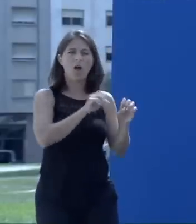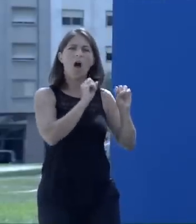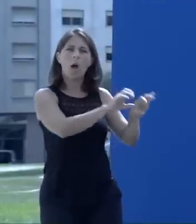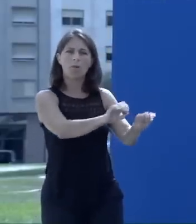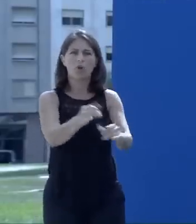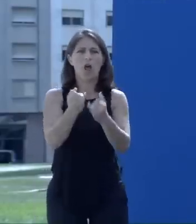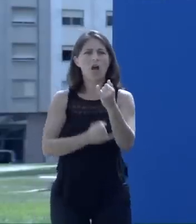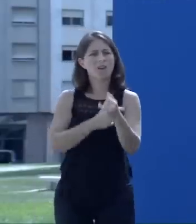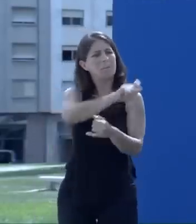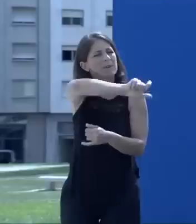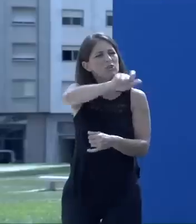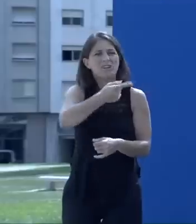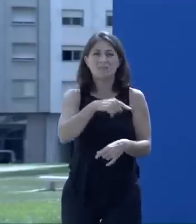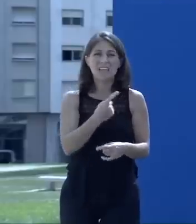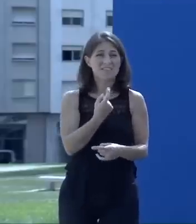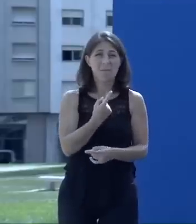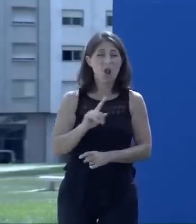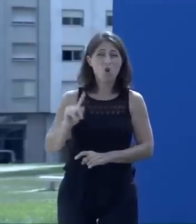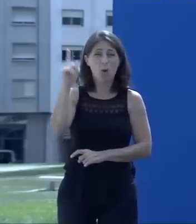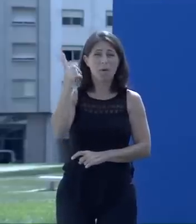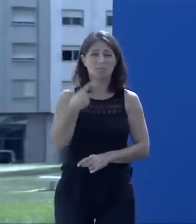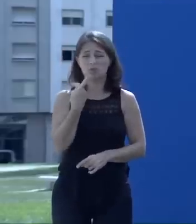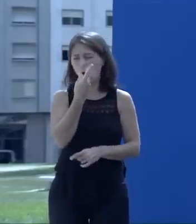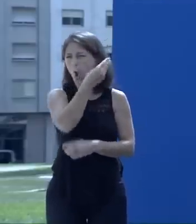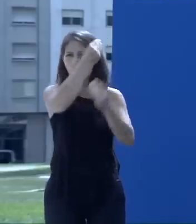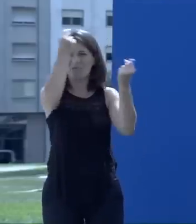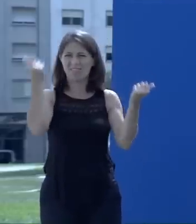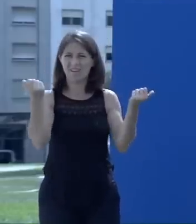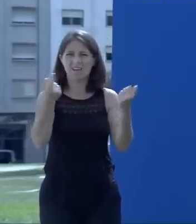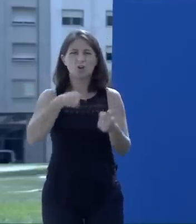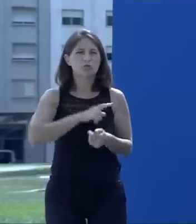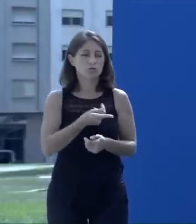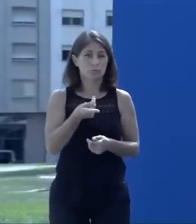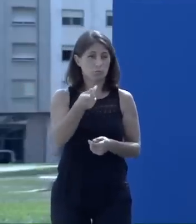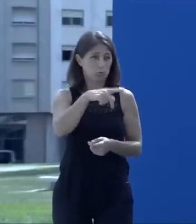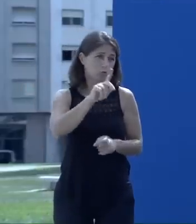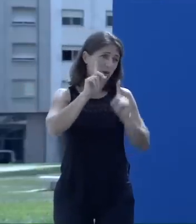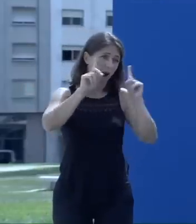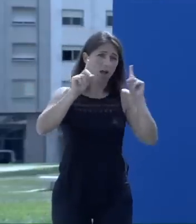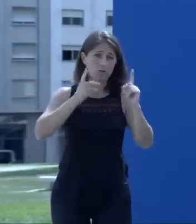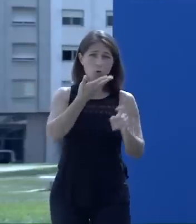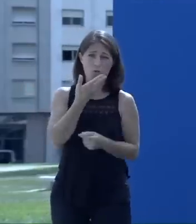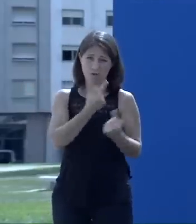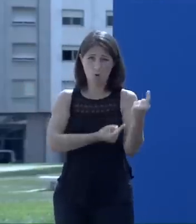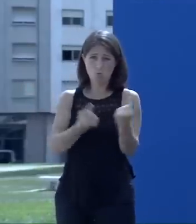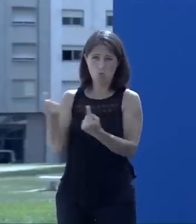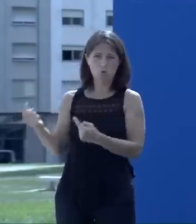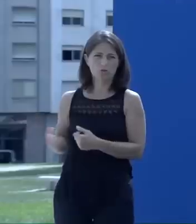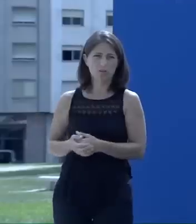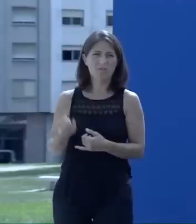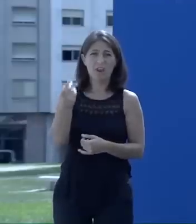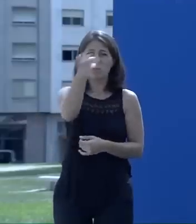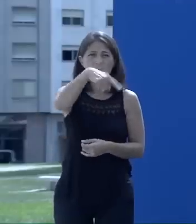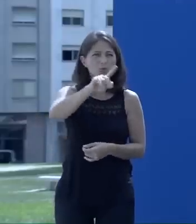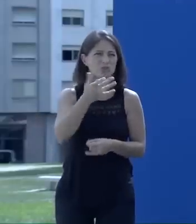máis o necesitaba, sin ter conta que moitas e moitas de nós, e todos coñeceredes casos, cuidaste sin axuda